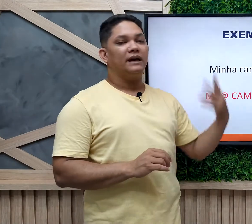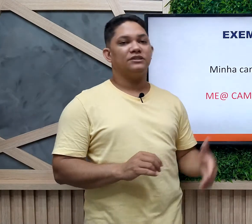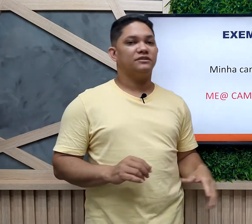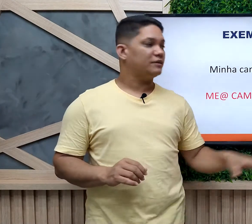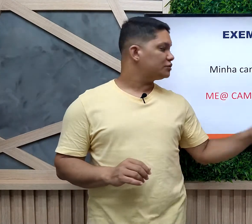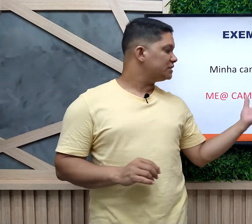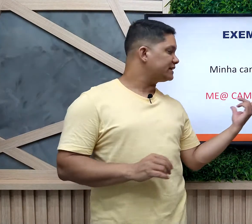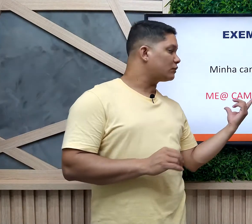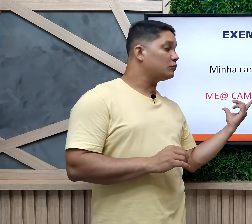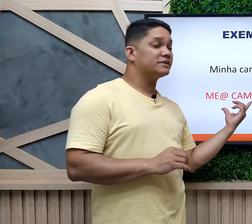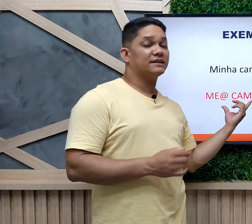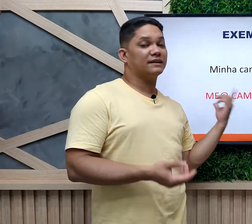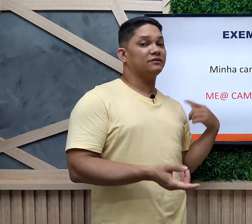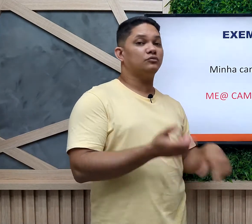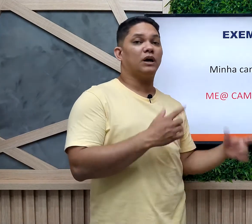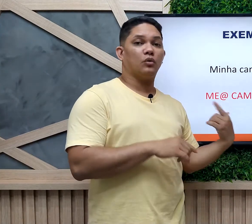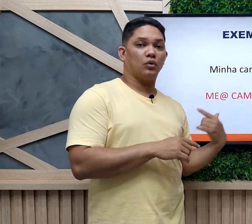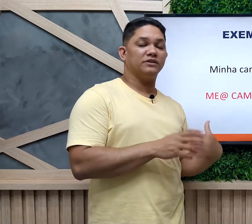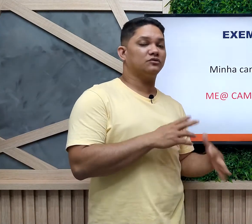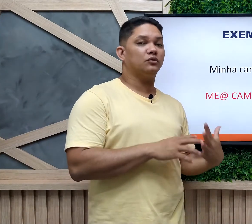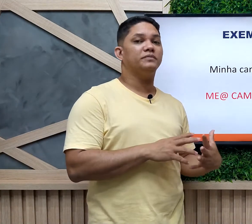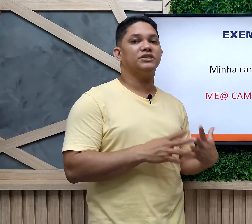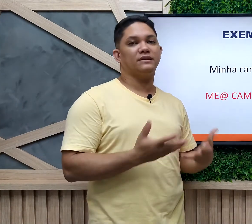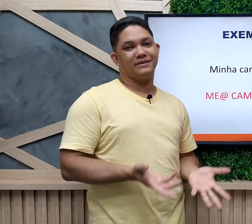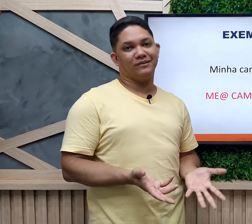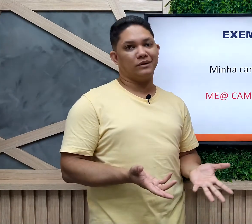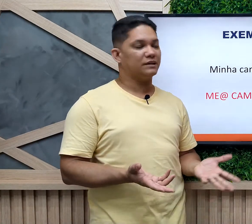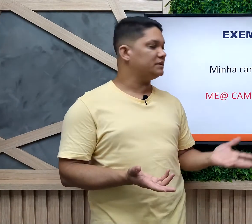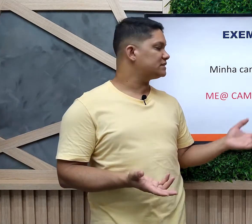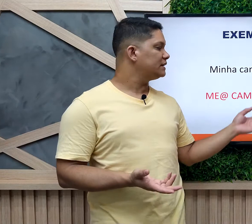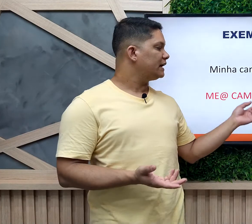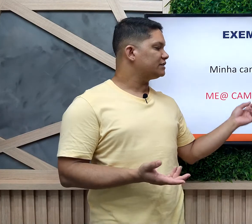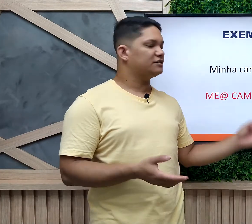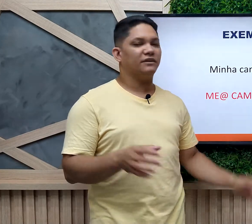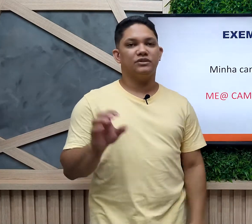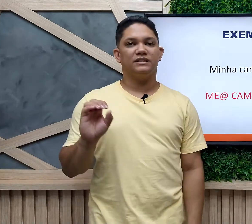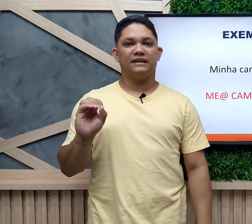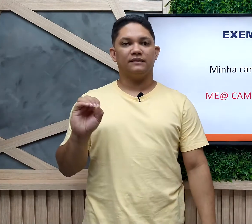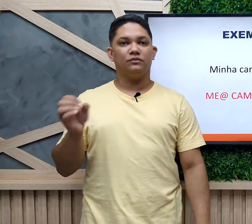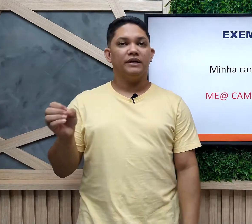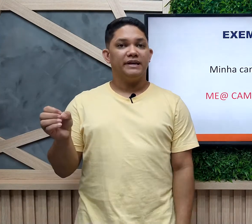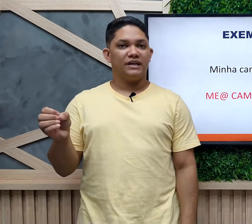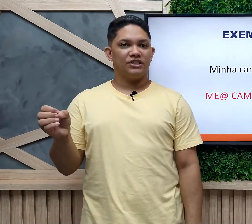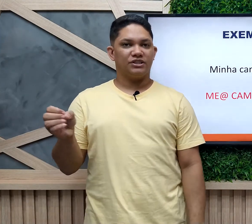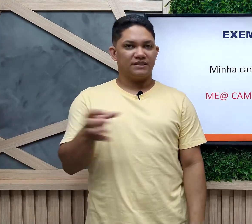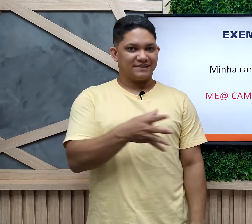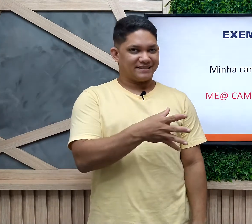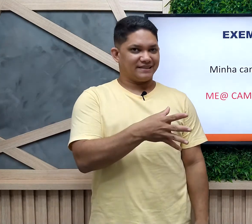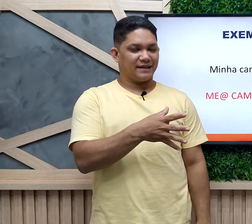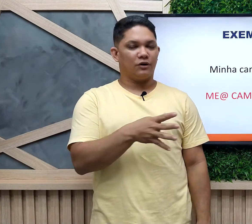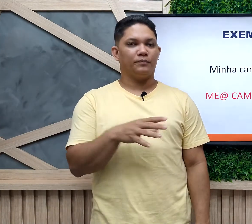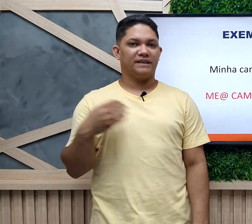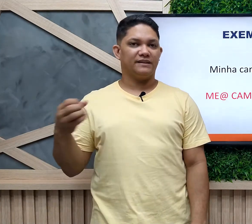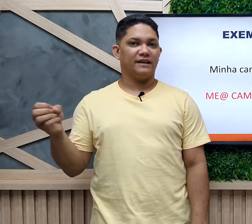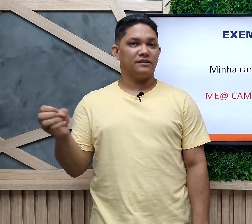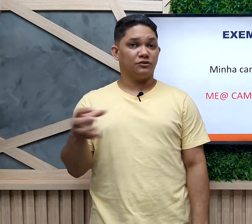gente vai utilizar, como se trata de uma coisa, de um objeto que é uma camisa, a gente vai utilizar então este sinal para a ideia de